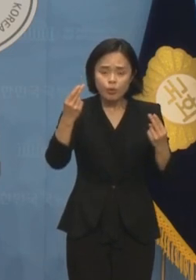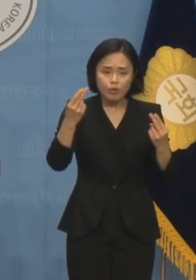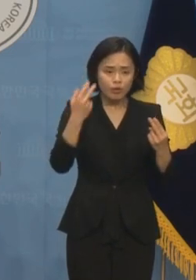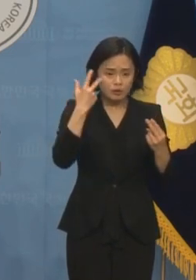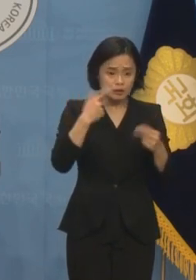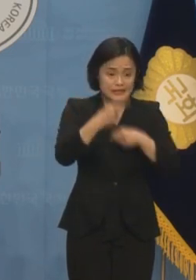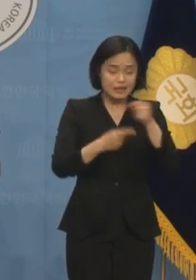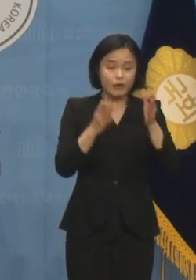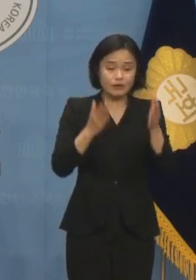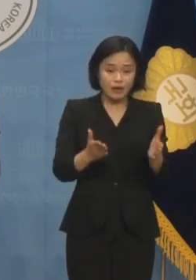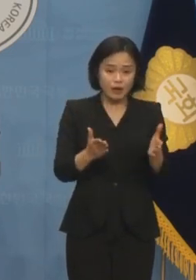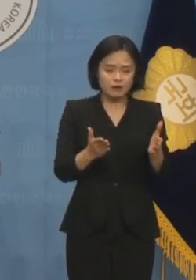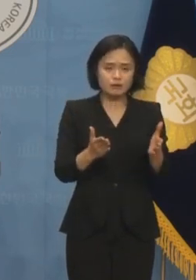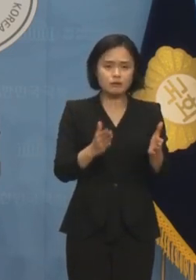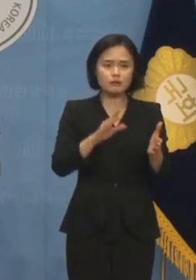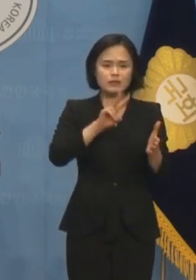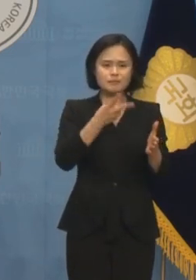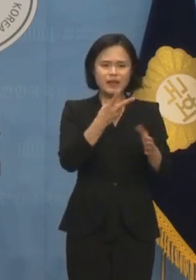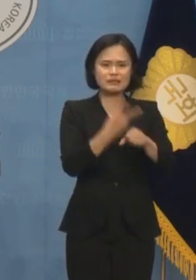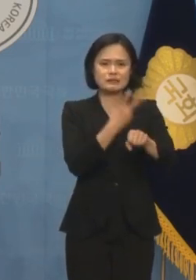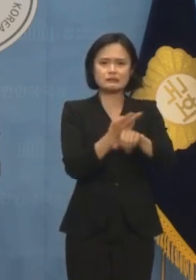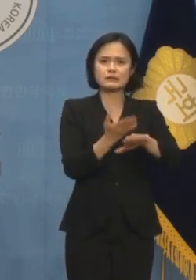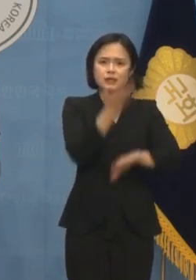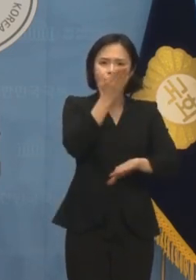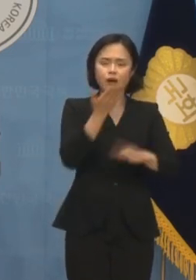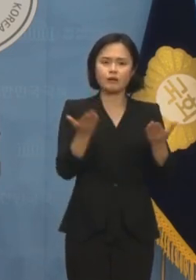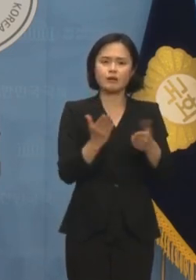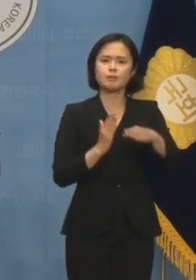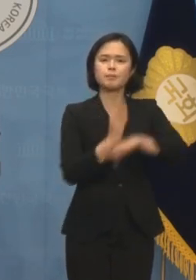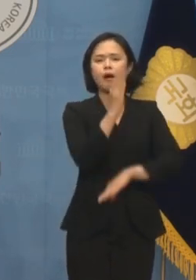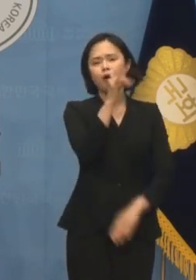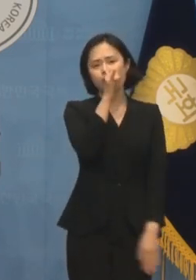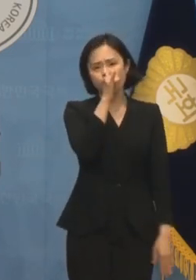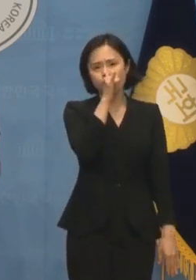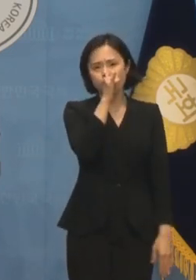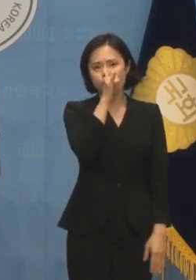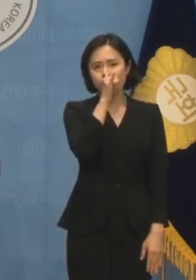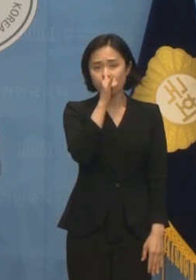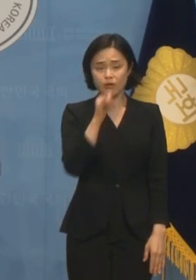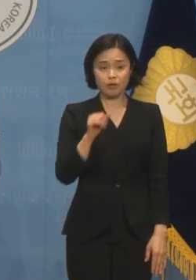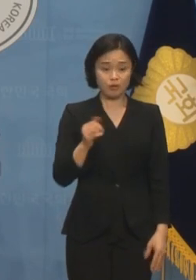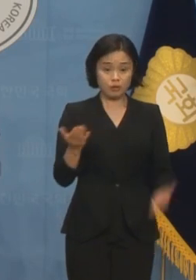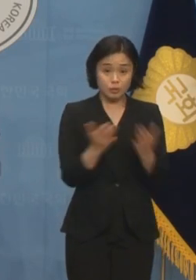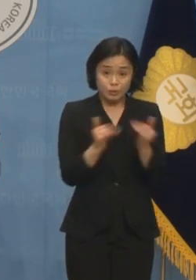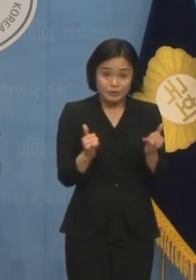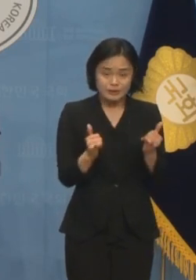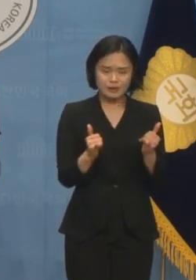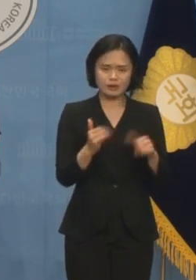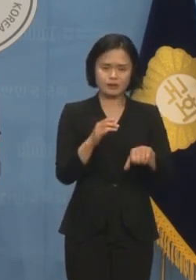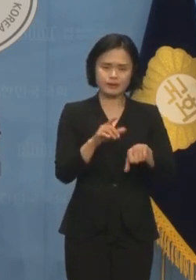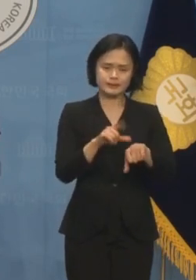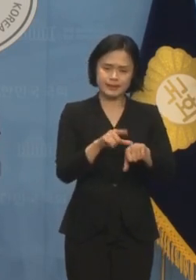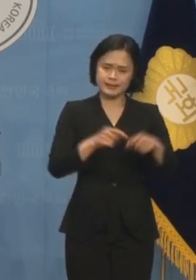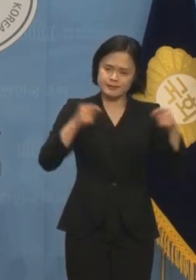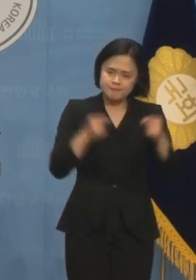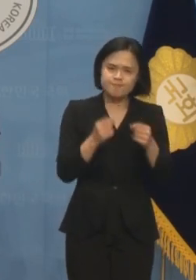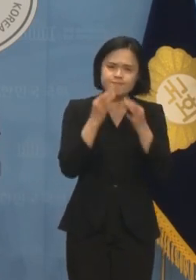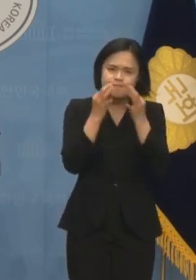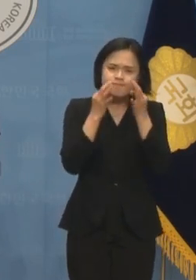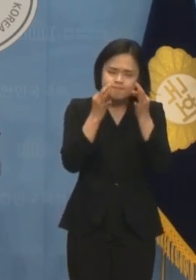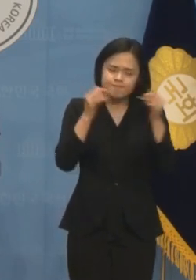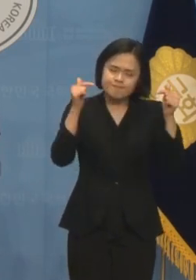셈입니다. 그간 우리 노동자들의 투쟁으로 꾸준히 줄어왔음에도 아직도 이렇습니다. OECD